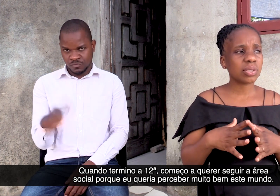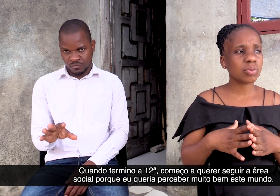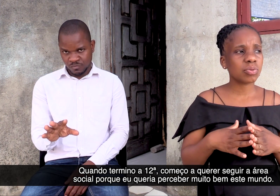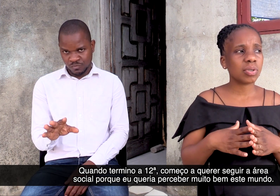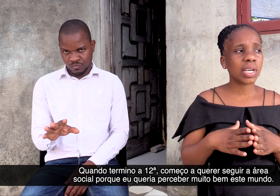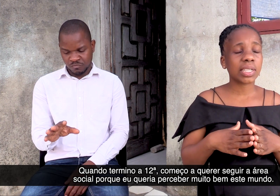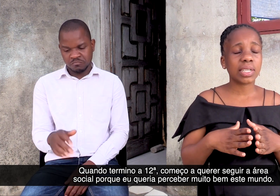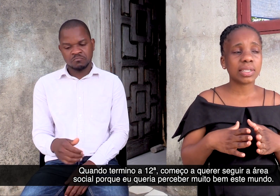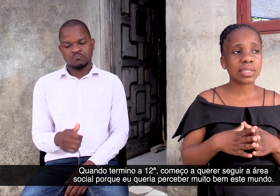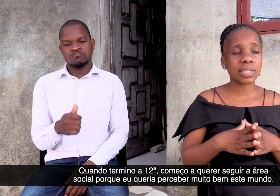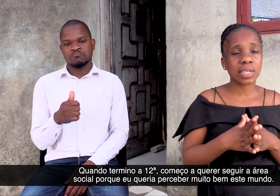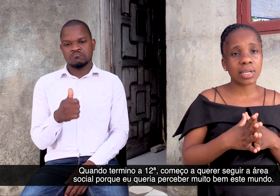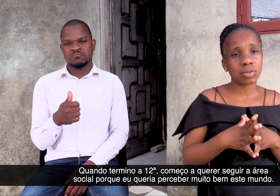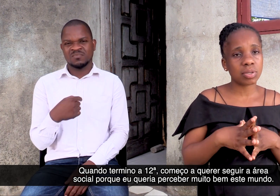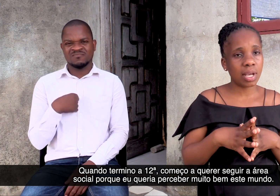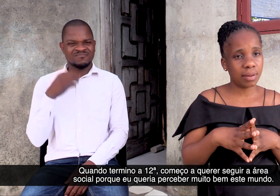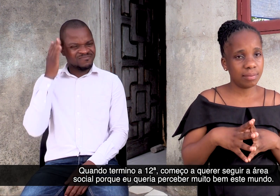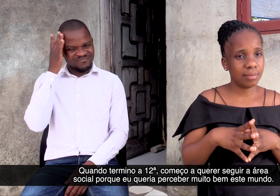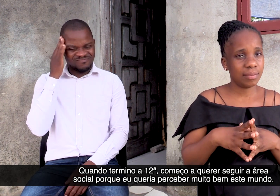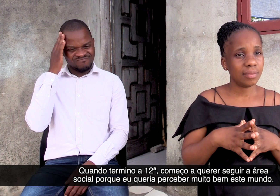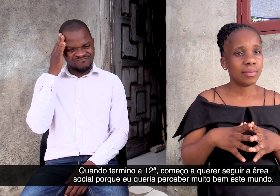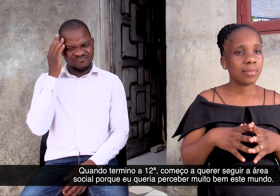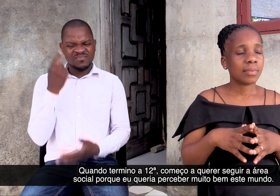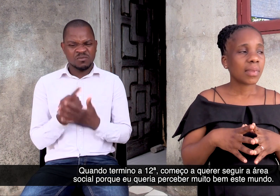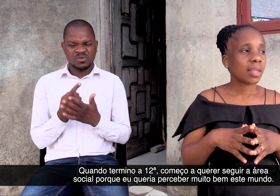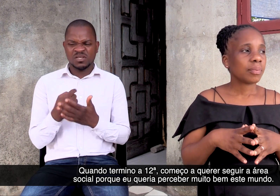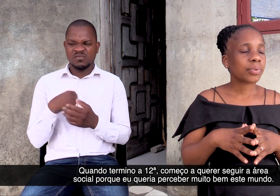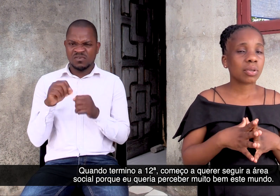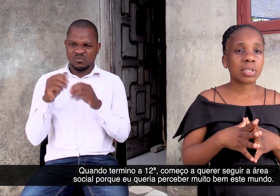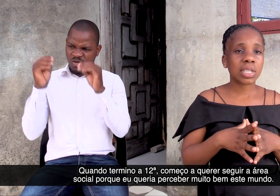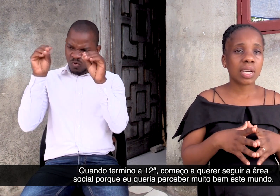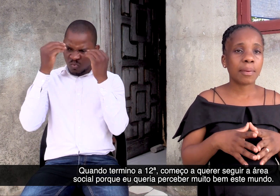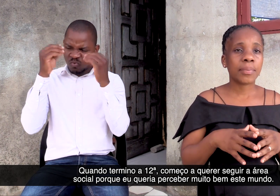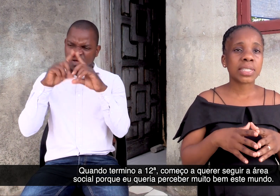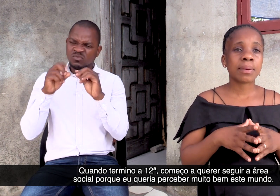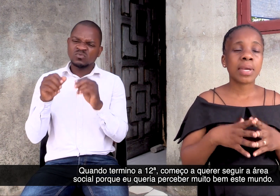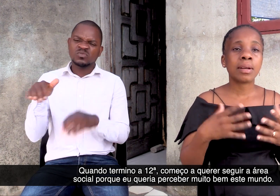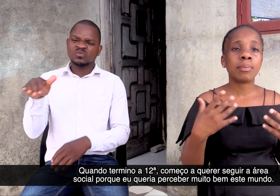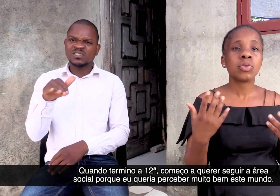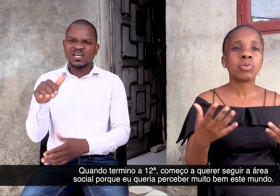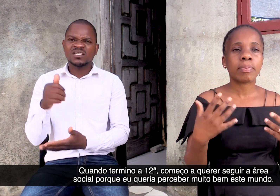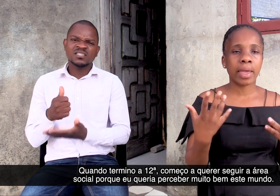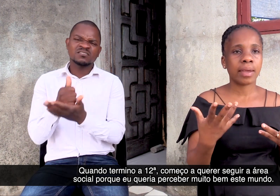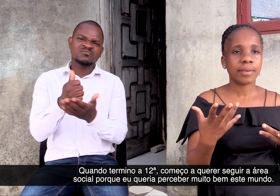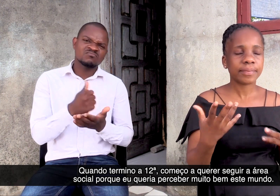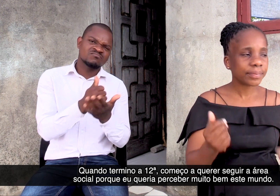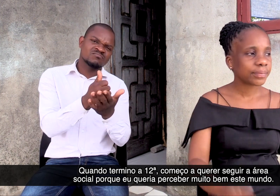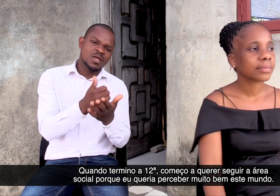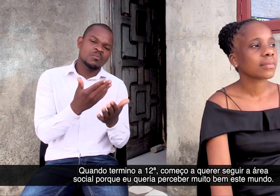eu começo a querer seguir a área social. Porque eu queria perceber muito